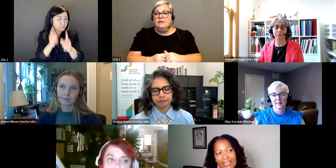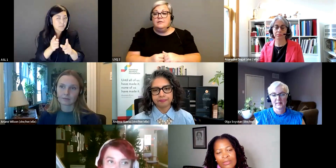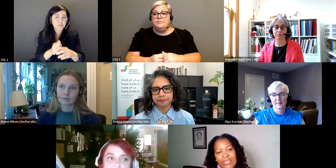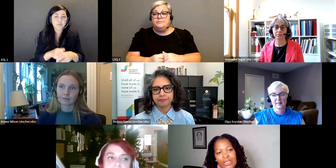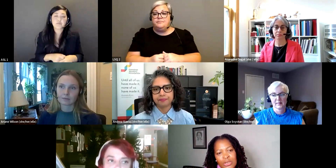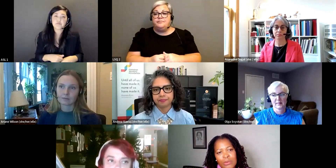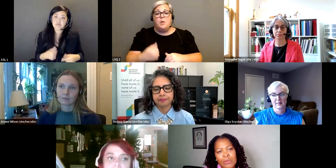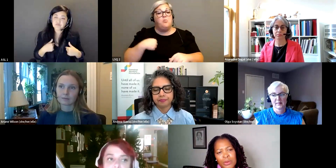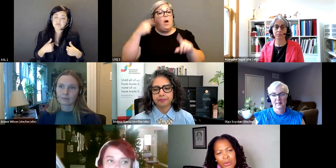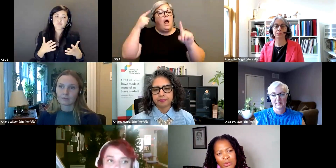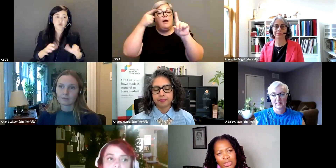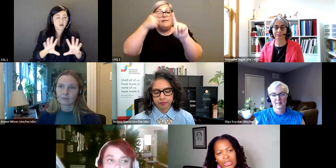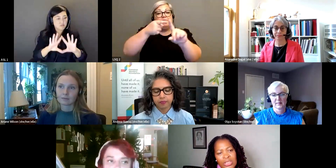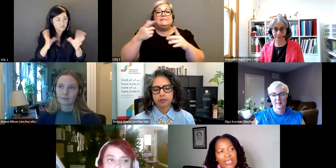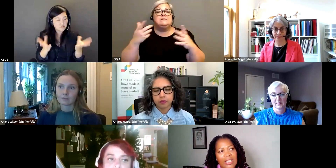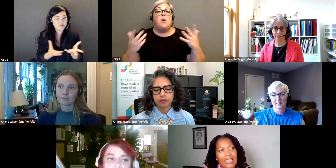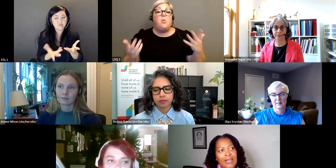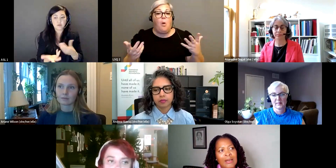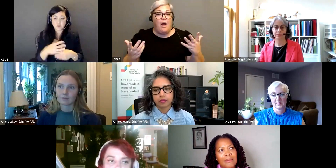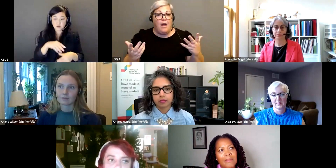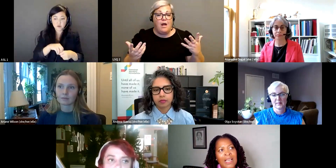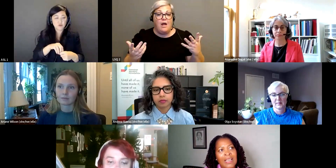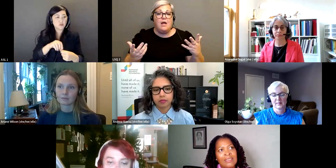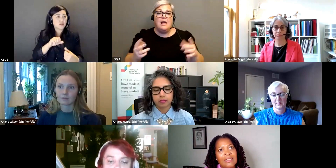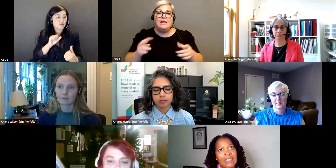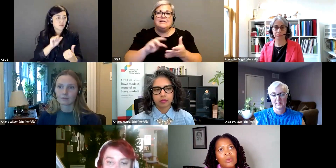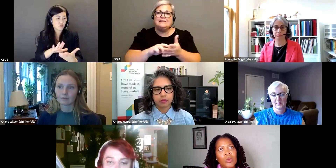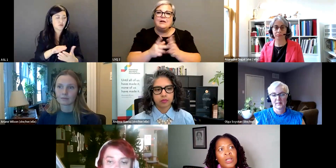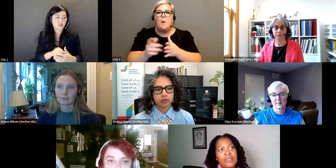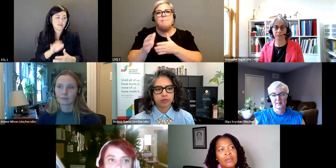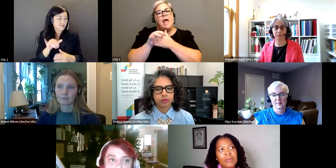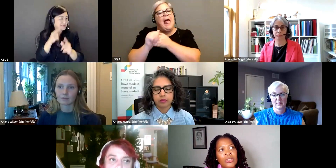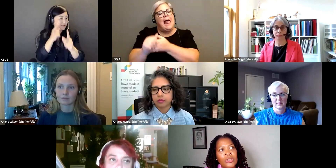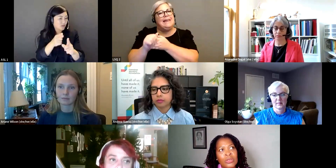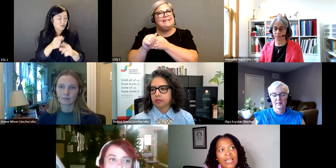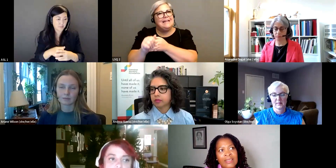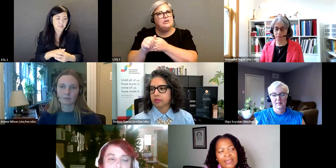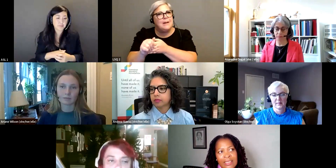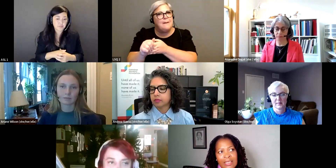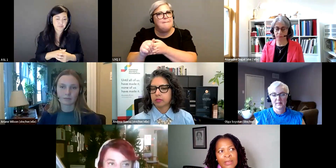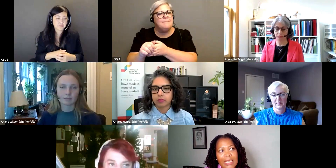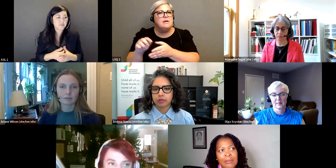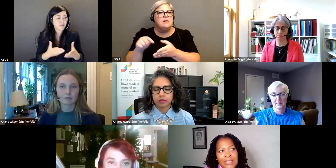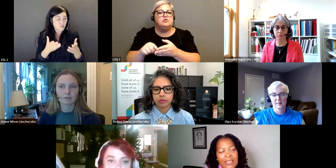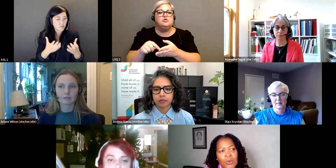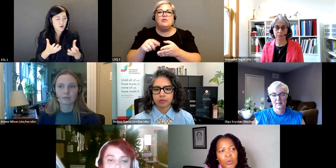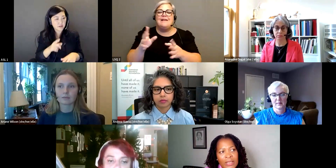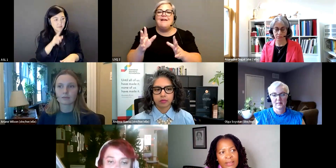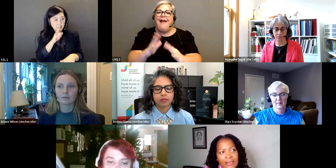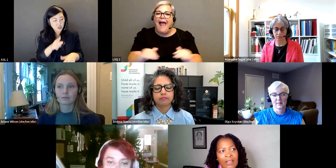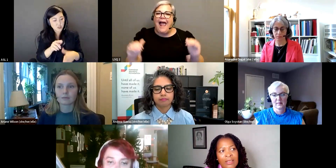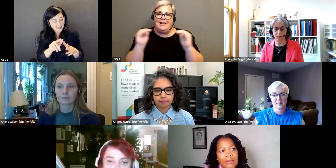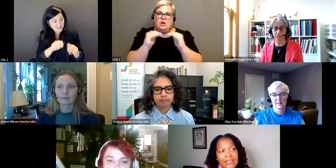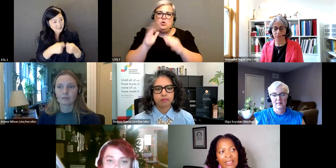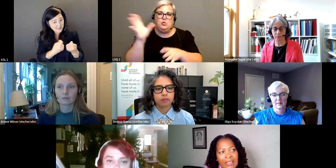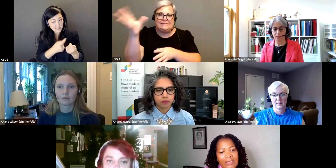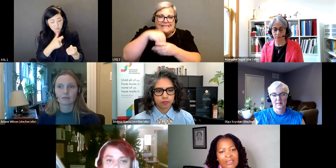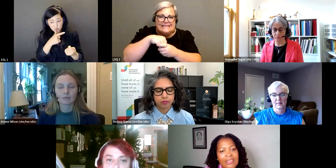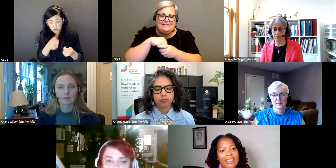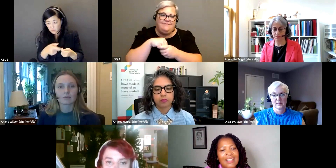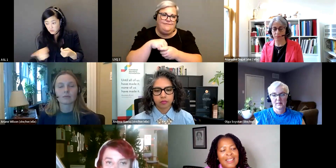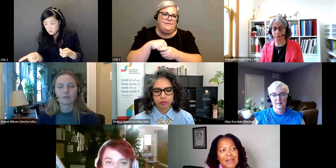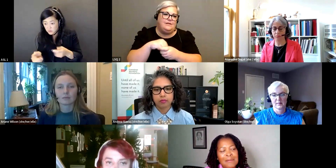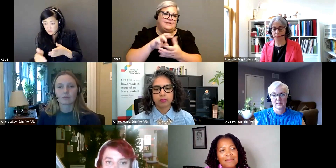je vise, c'est une approche de leadership qui est inclusive. Je veux m'assurer